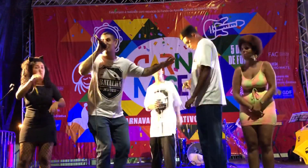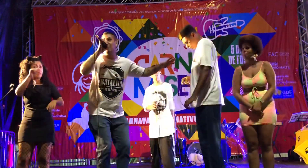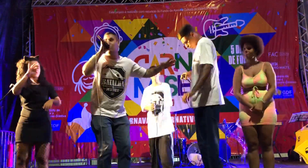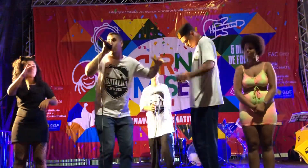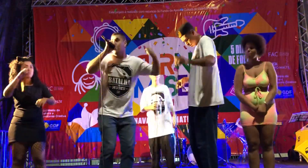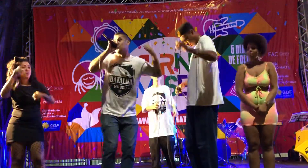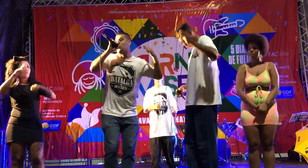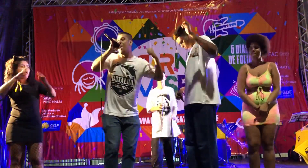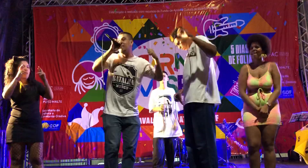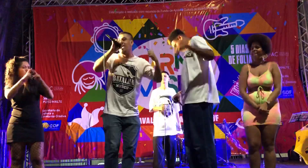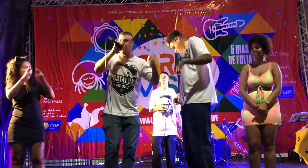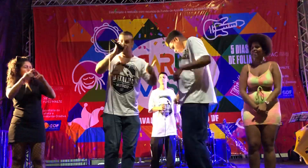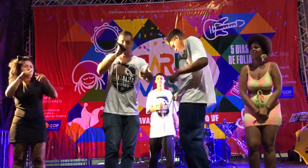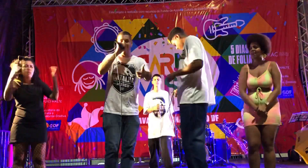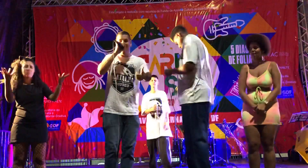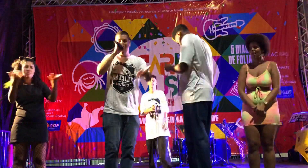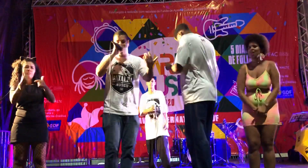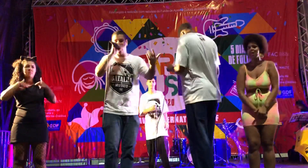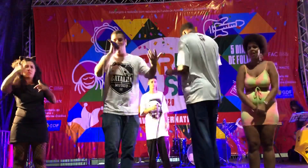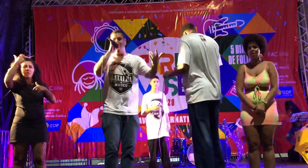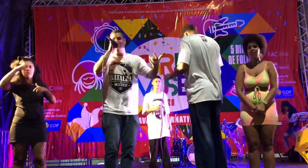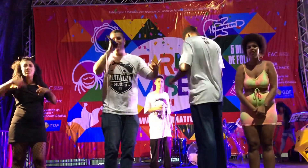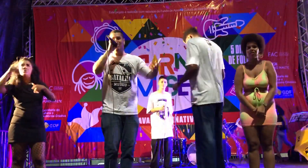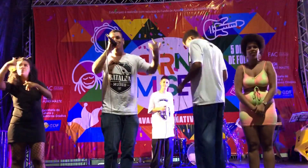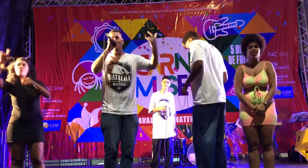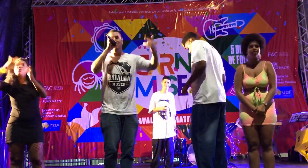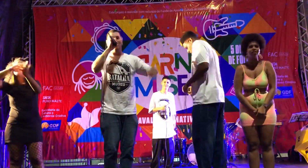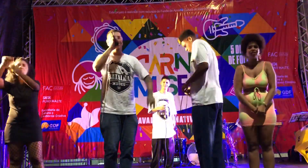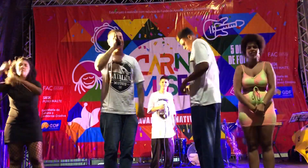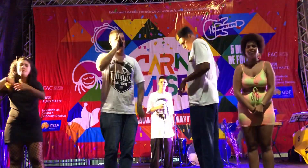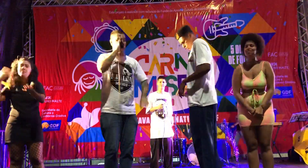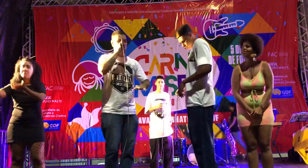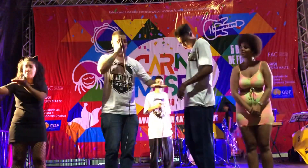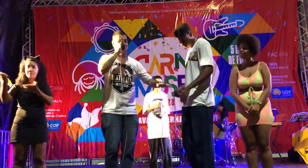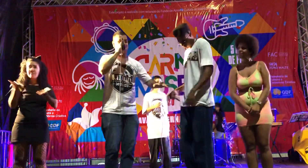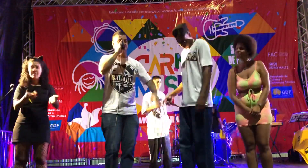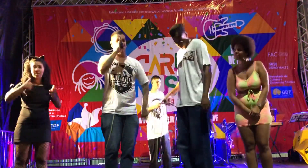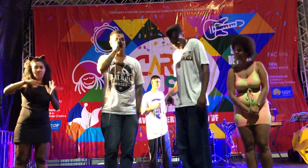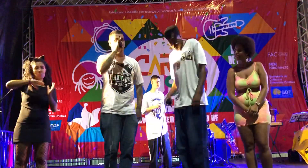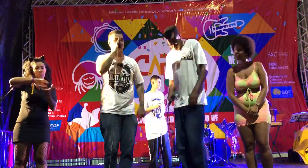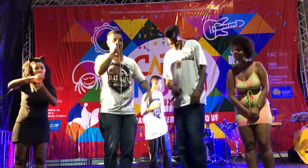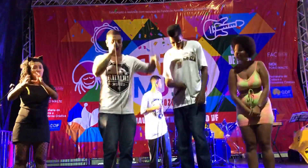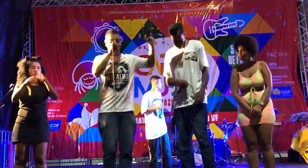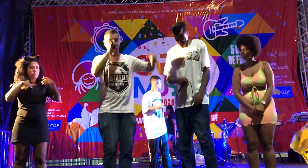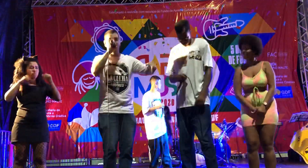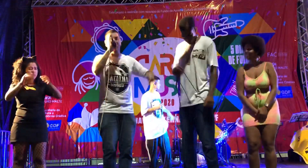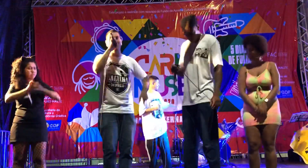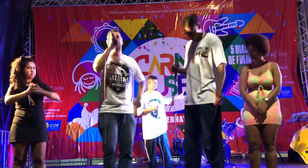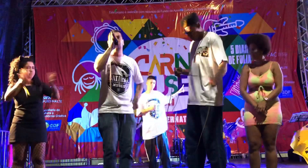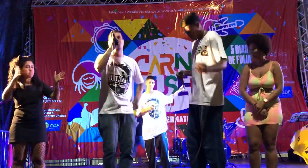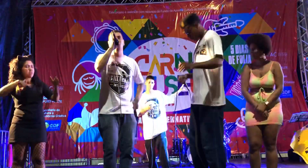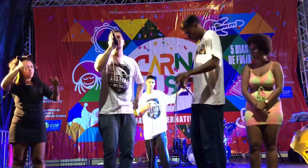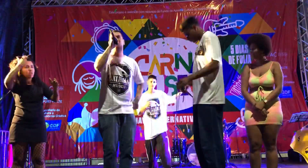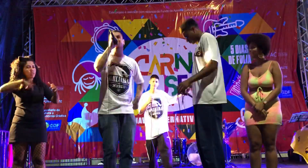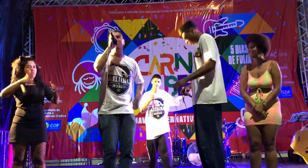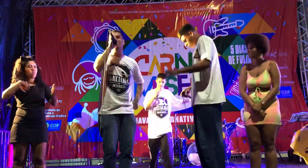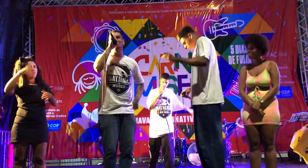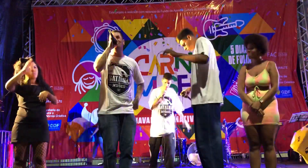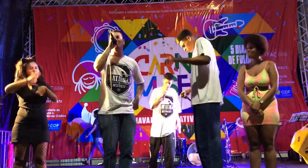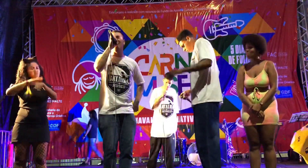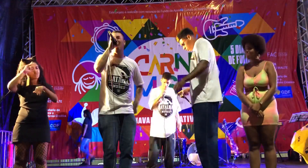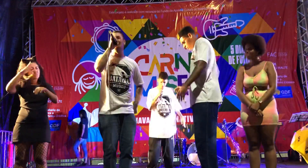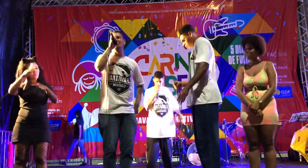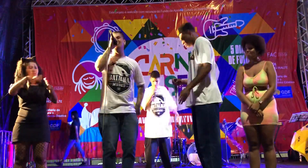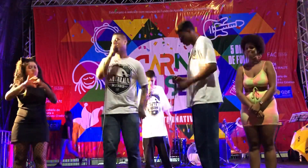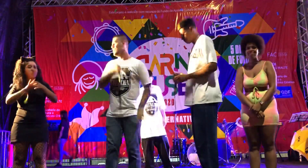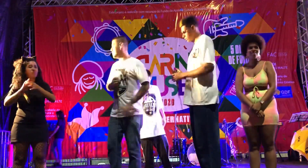rap é lindo. Eu sou alienígena, e aí, seja bem-vindo ao meu planeta. Pode chegar, fica à vontade. Do meu reino predomina a